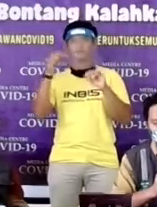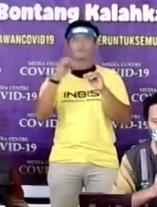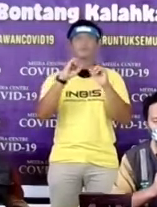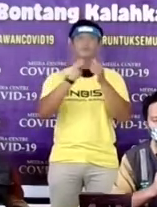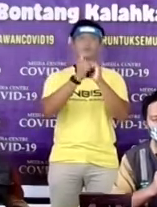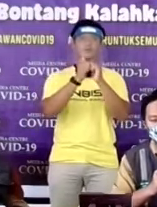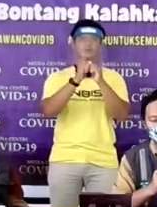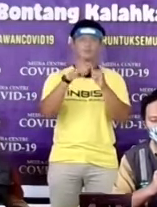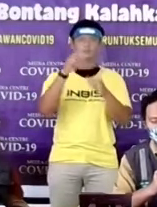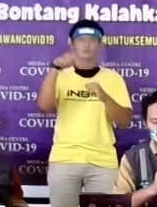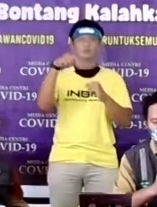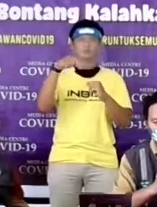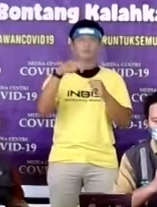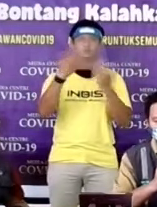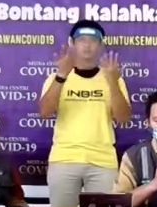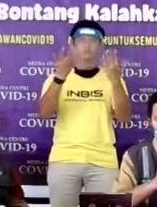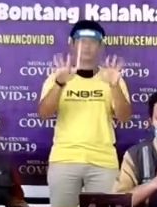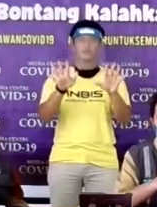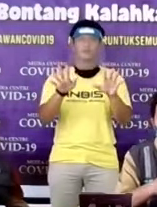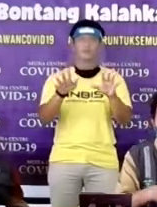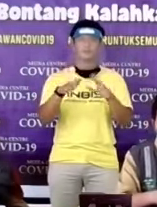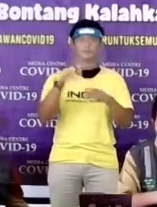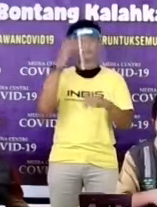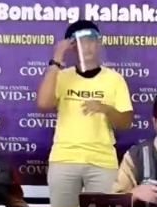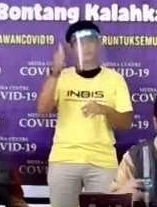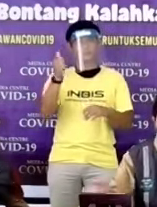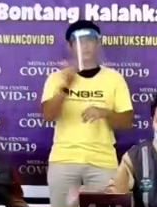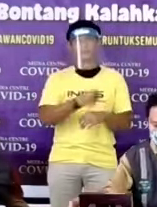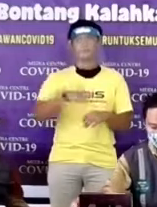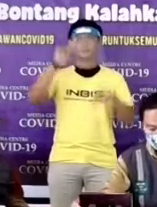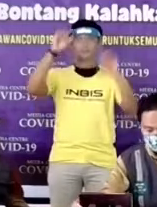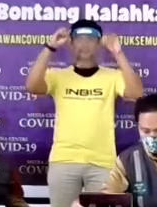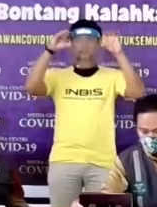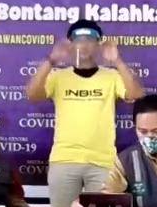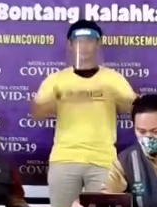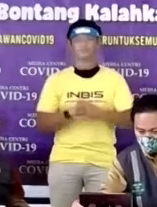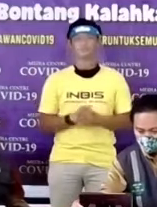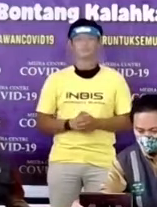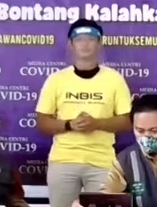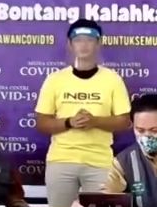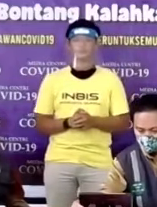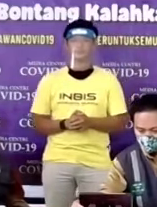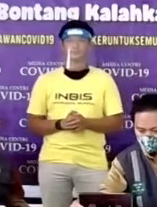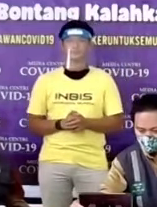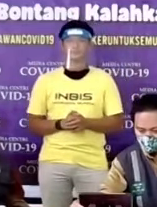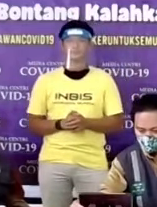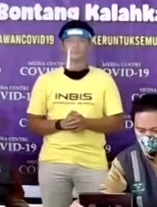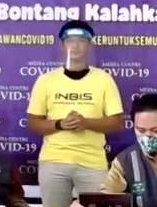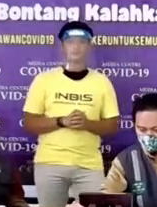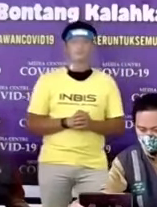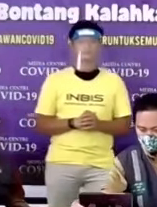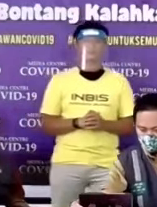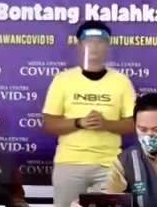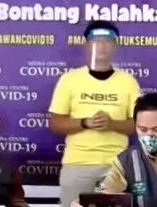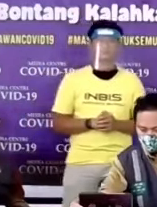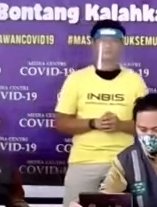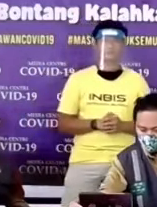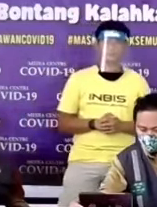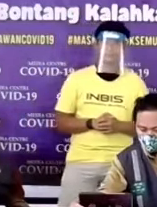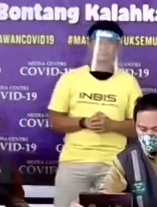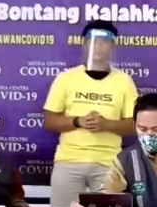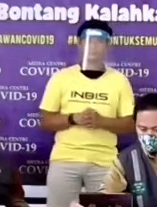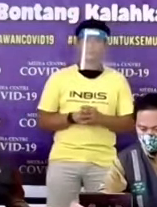shakira di bagian terima kasih assalamualaikum warahmatullah wabarakatuh baik demikian eh